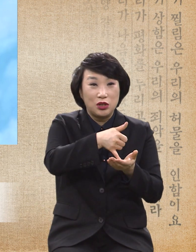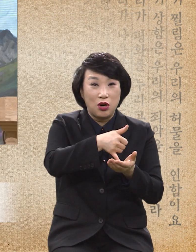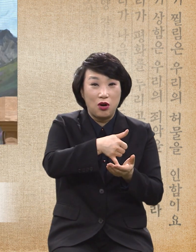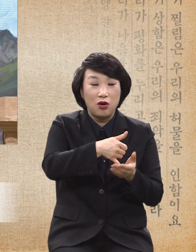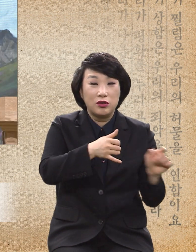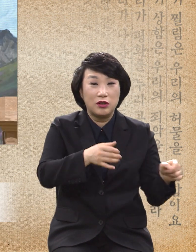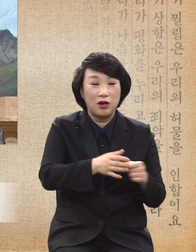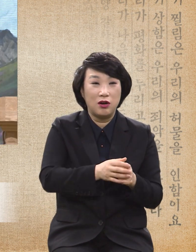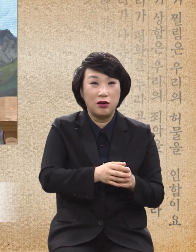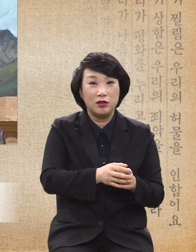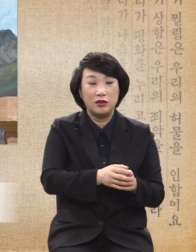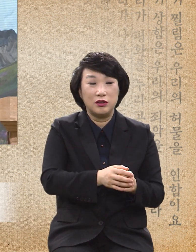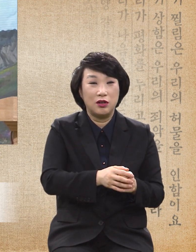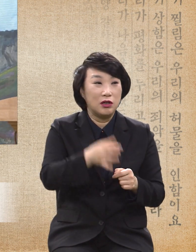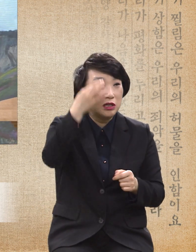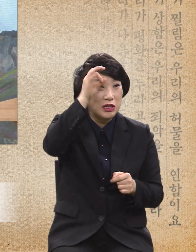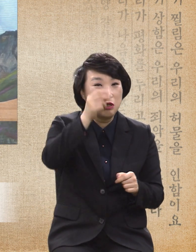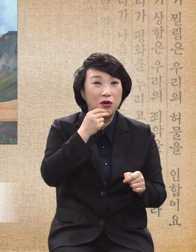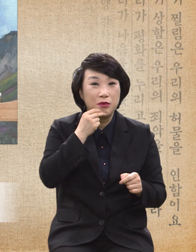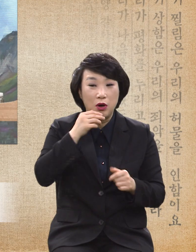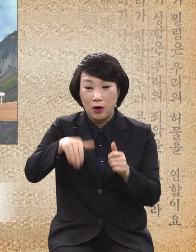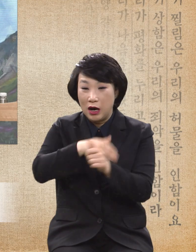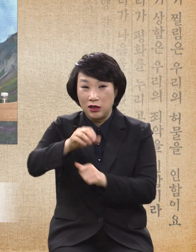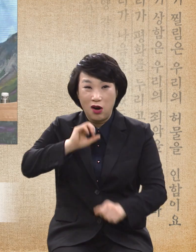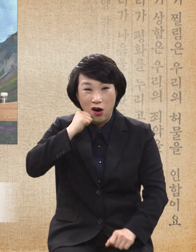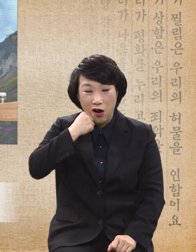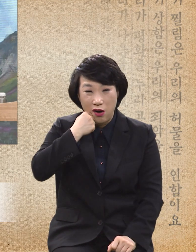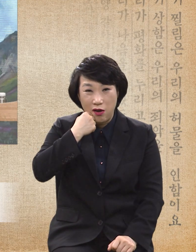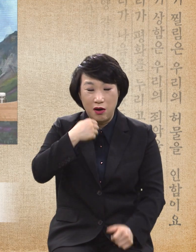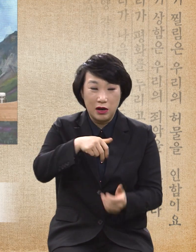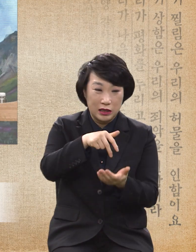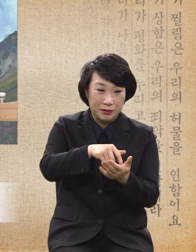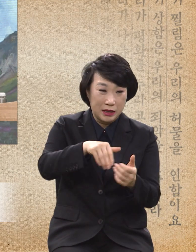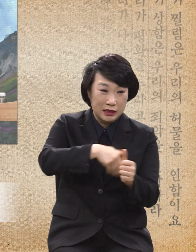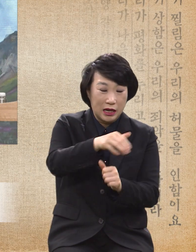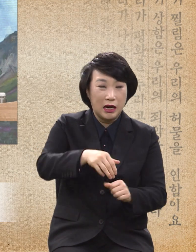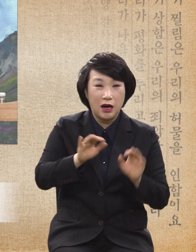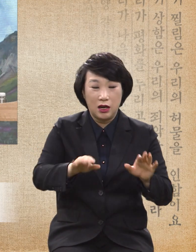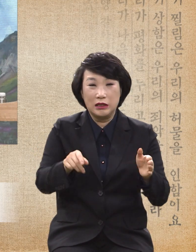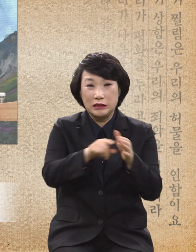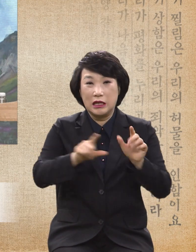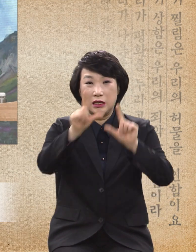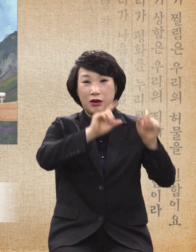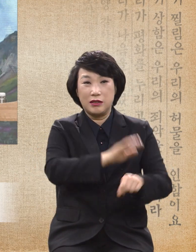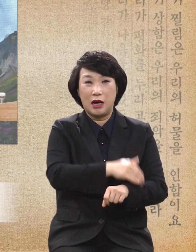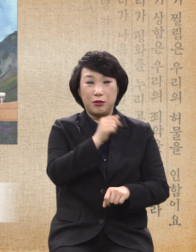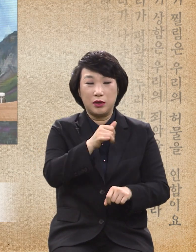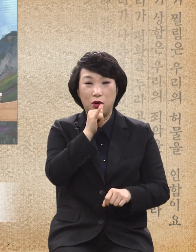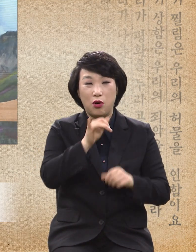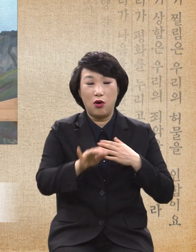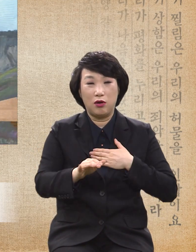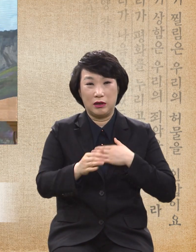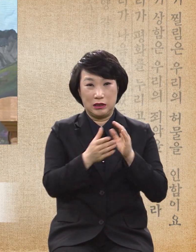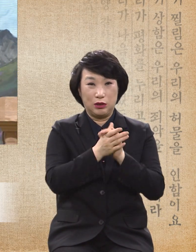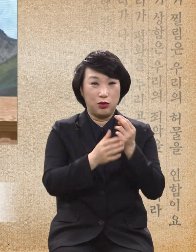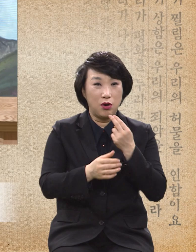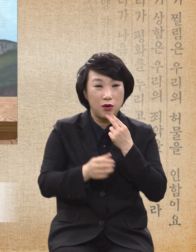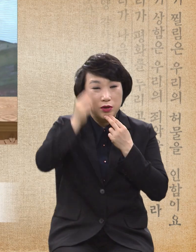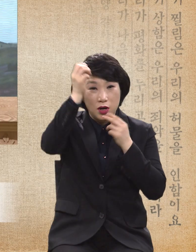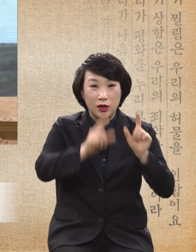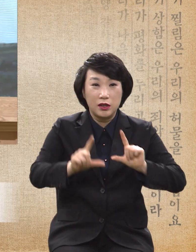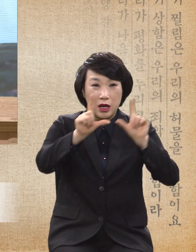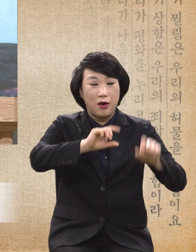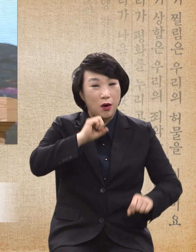해. 어려운 환경, 현실 상황, 그리고 내가 신앙생활 잘못하는 거, 기도하지 않는 거, 영적